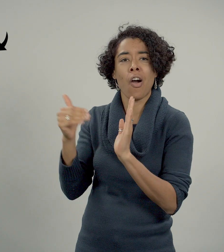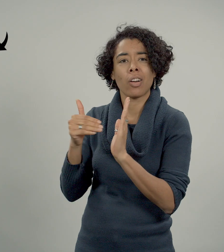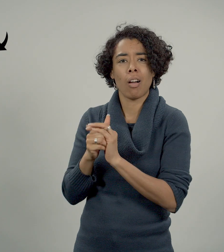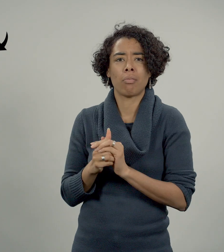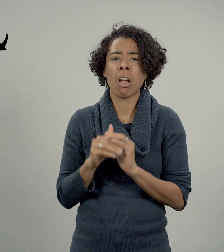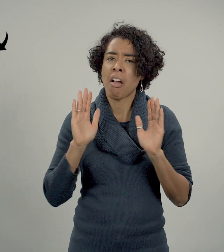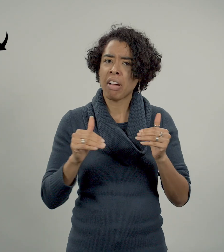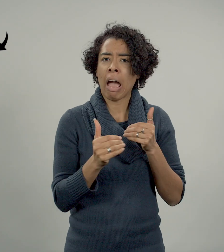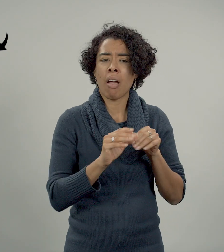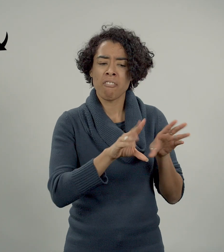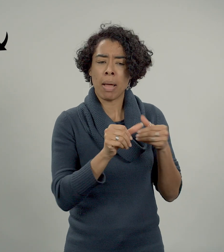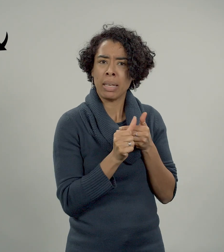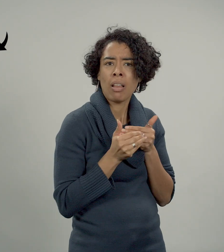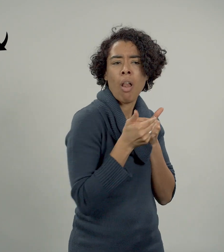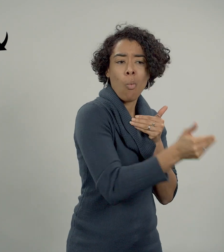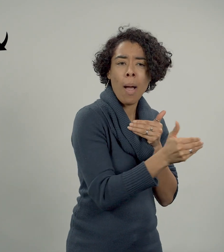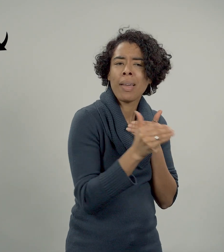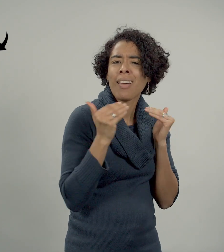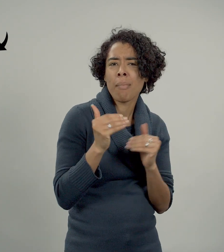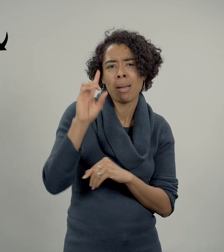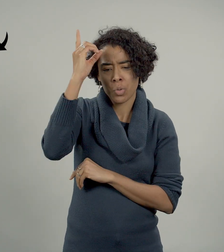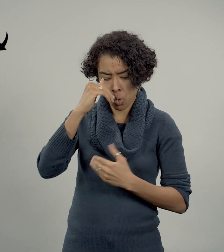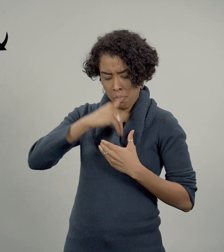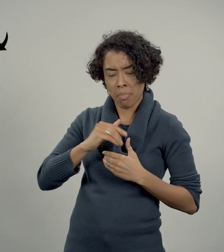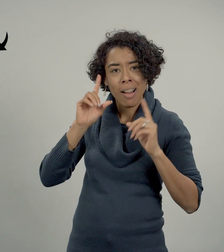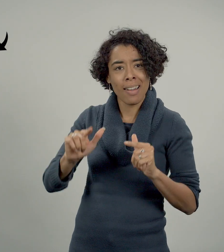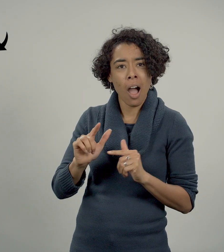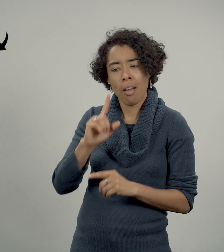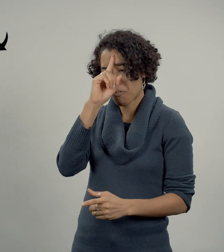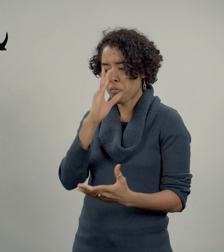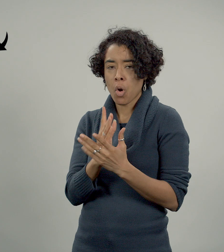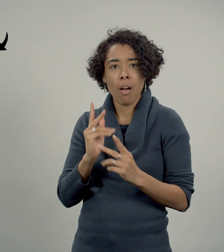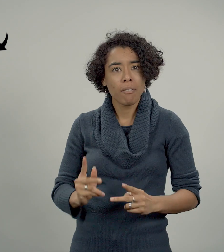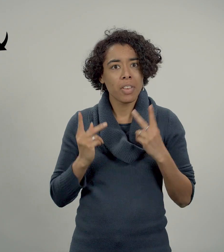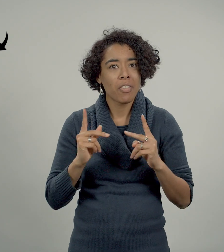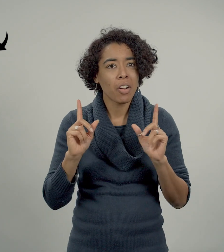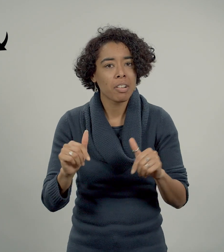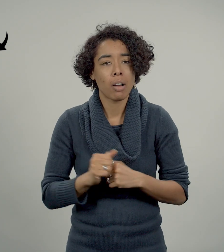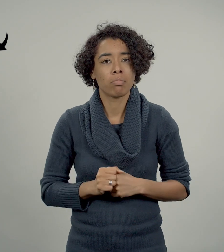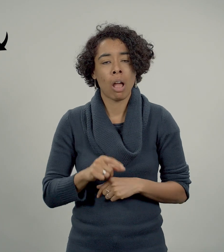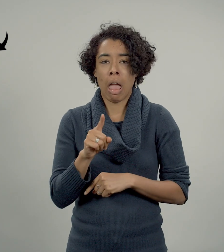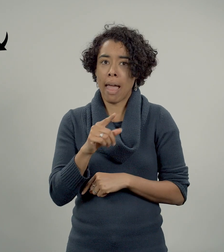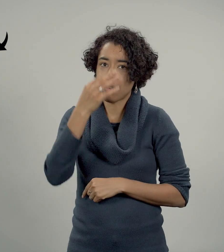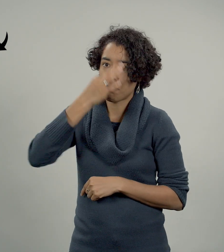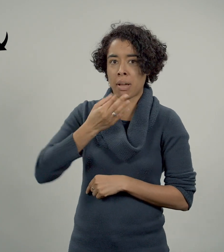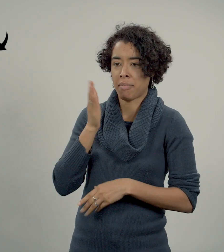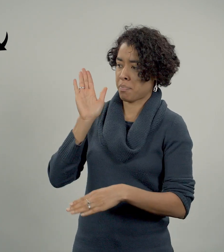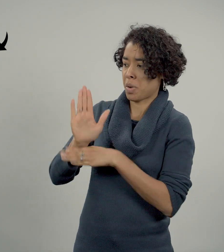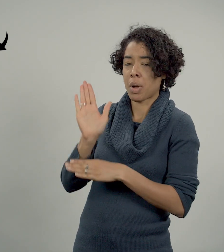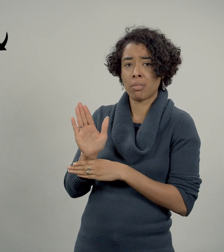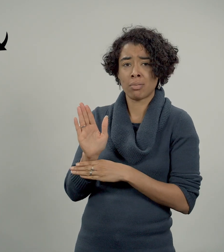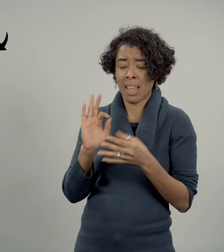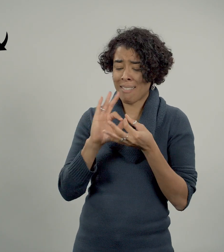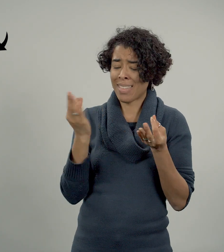est une réalité, une foi vivante dans le cœur de cette jeune fille. Ayant l'audace de témoigner, ses paroles, pourtant simples, mais empreintes de